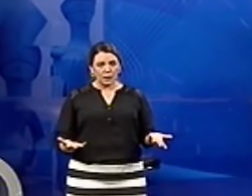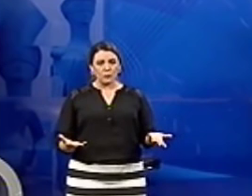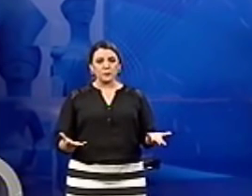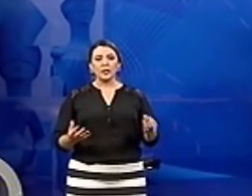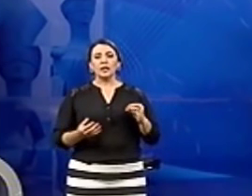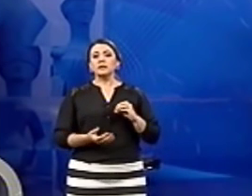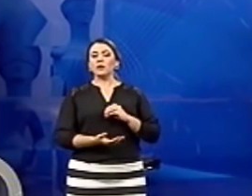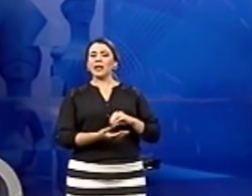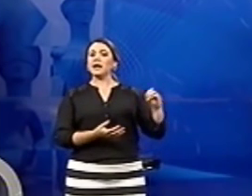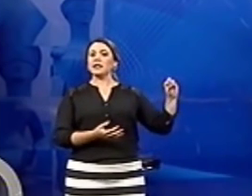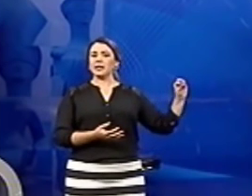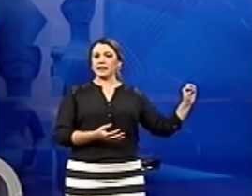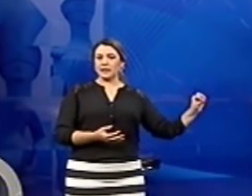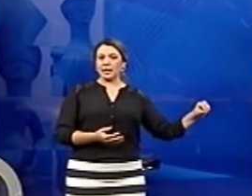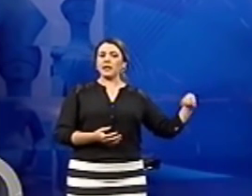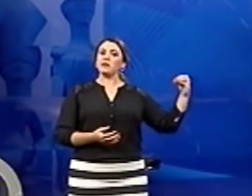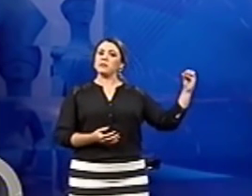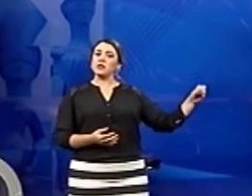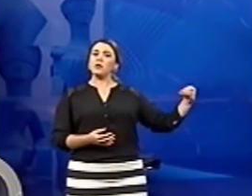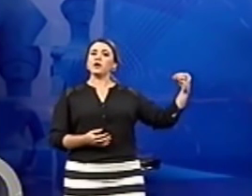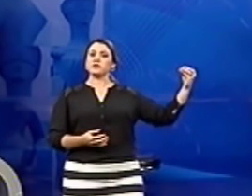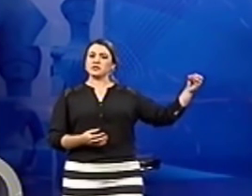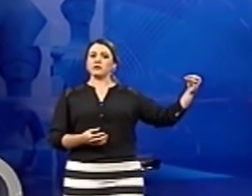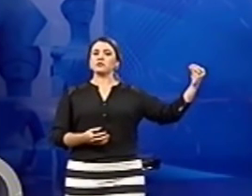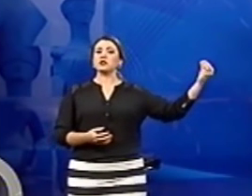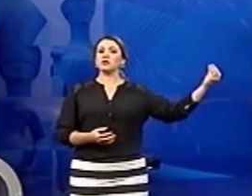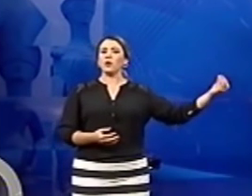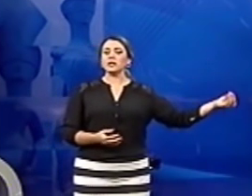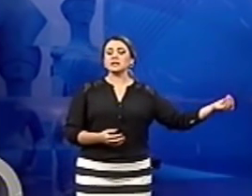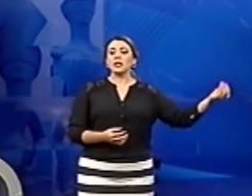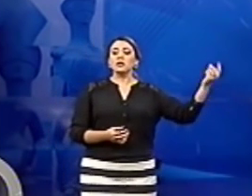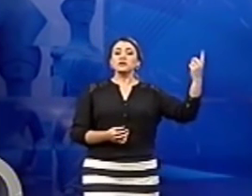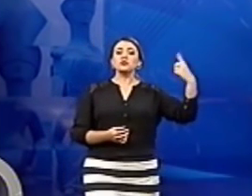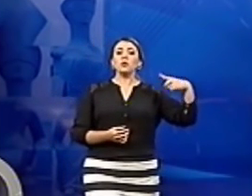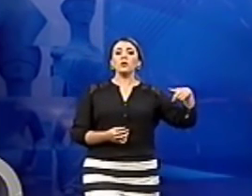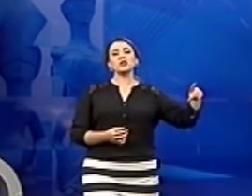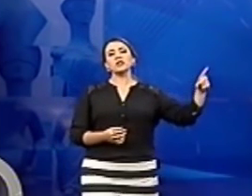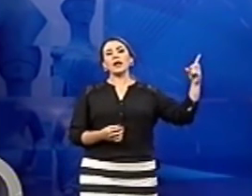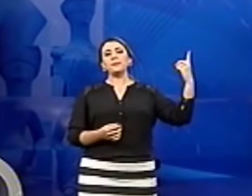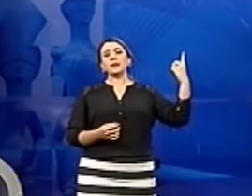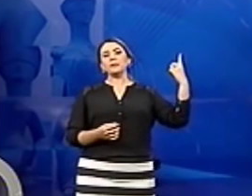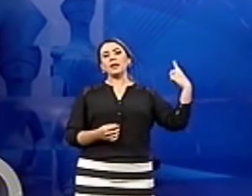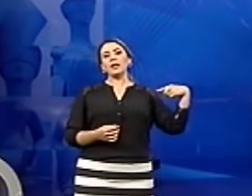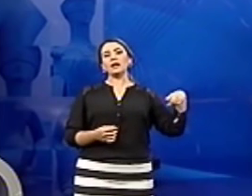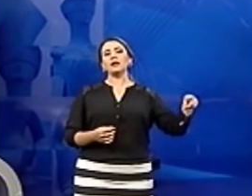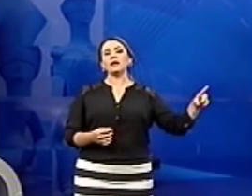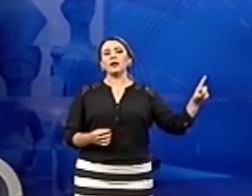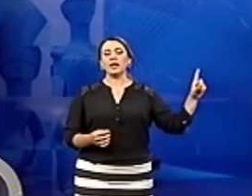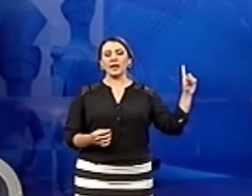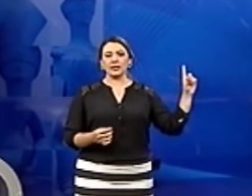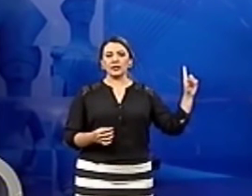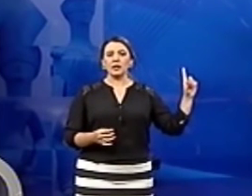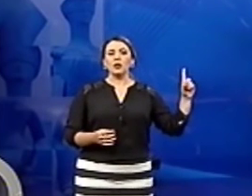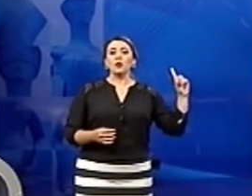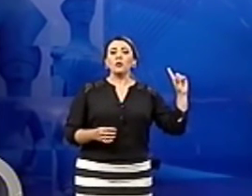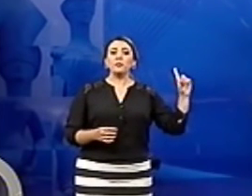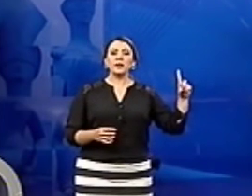mundial. Então, lá na Inglaterra, em 1802, surge a primeira regra,